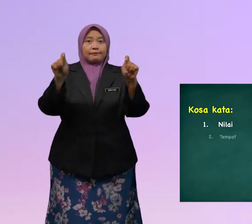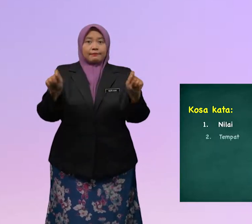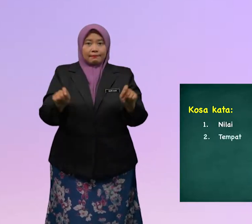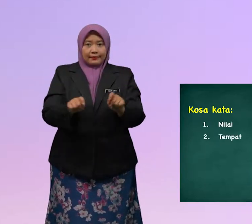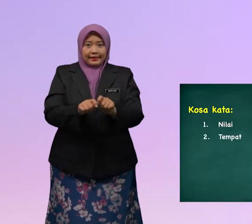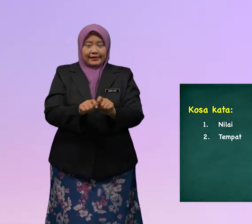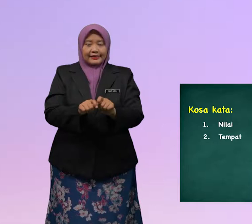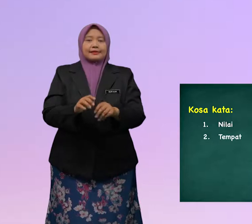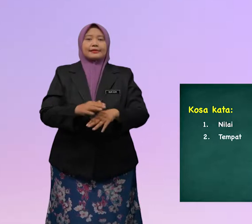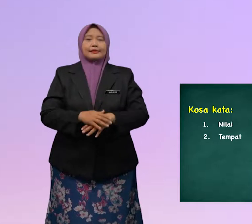tempat;